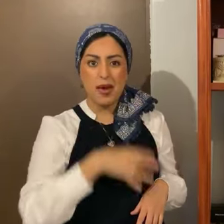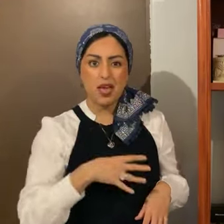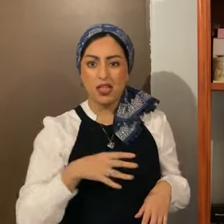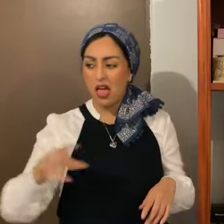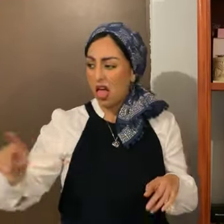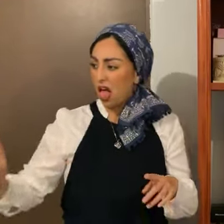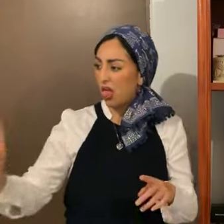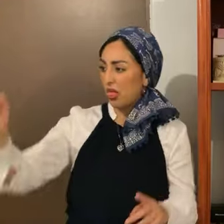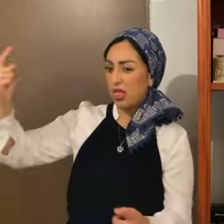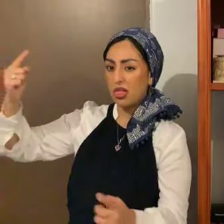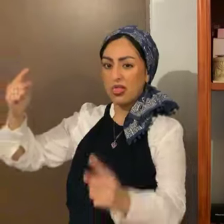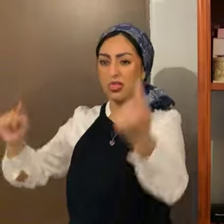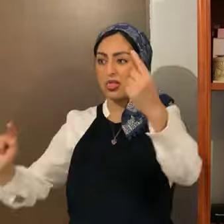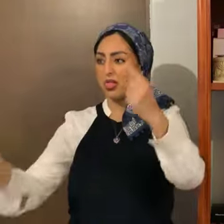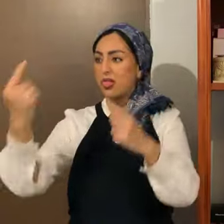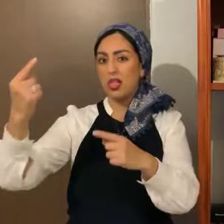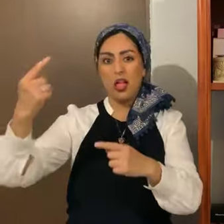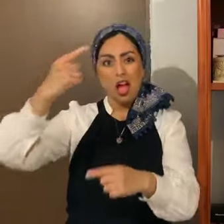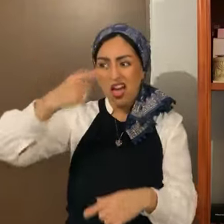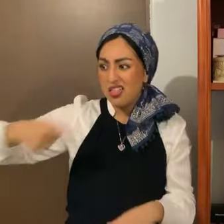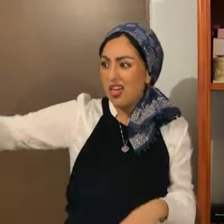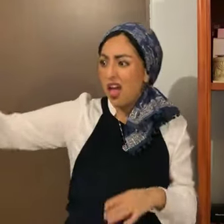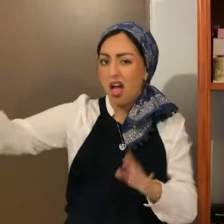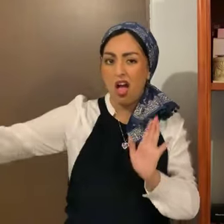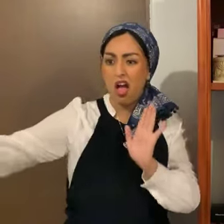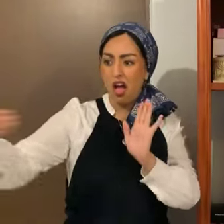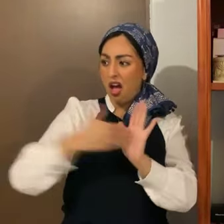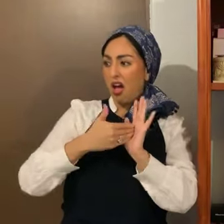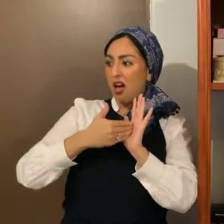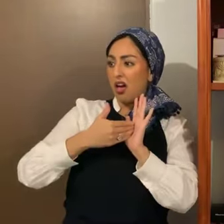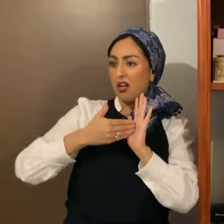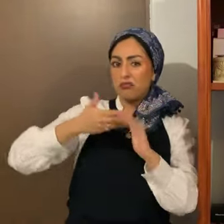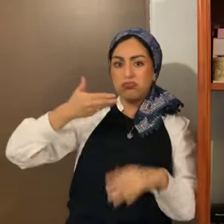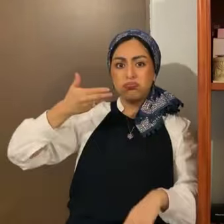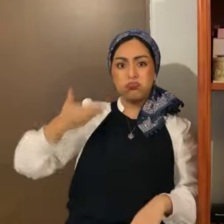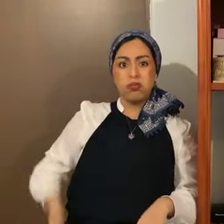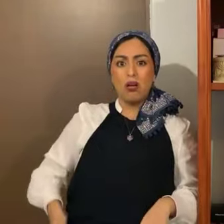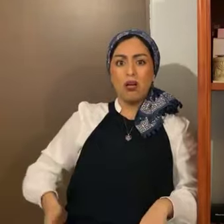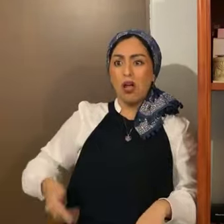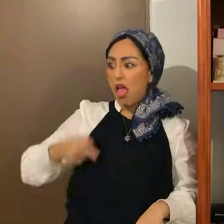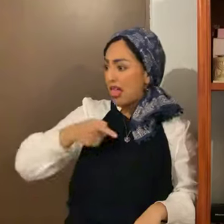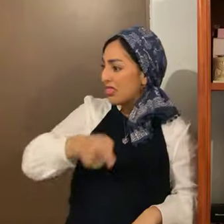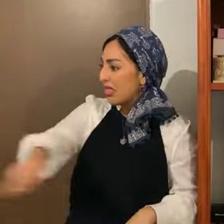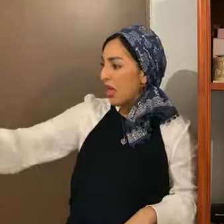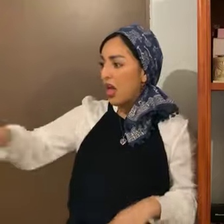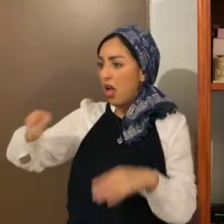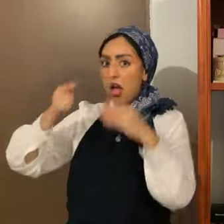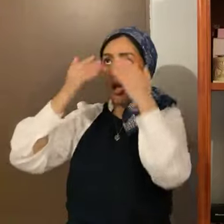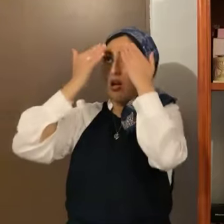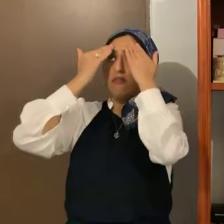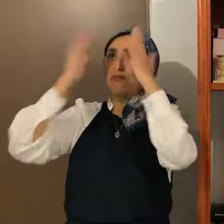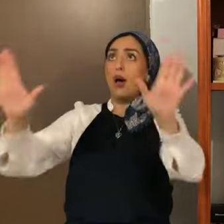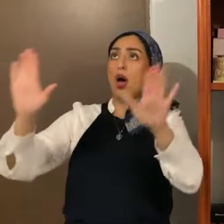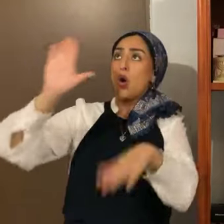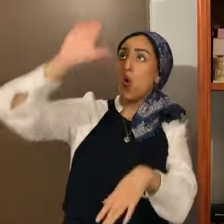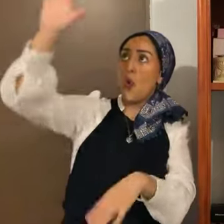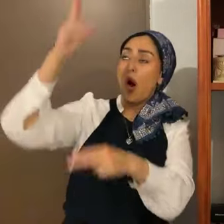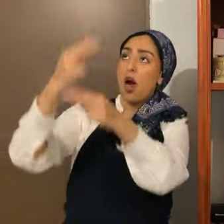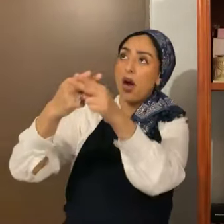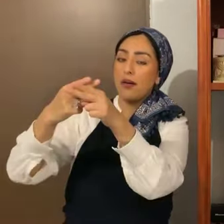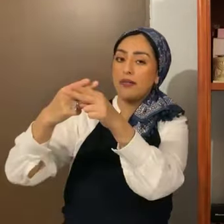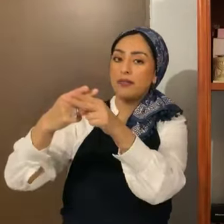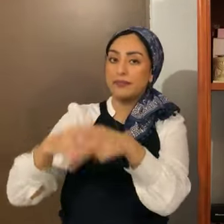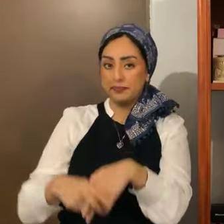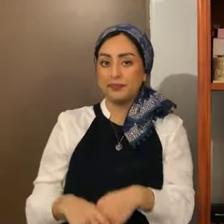y hombres violentos buscan mi vida. No han puesto a Yahweh delante de sí. O sea, la gente